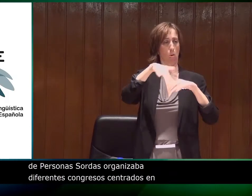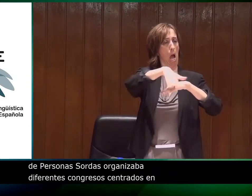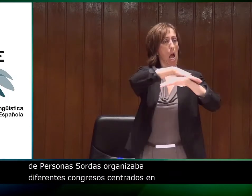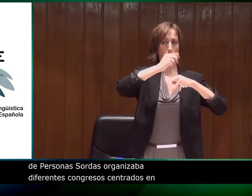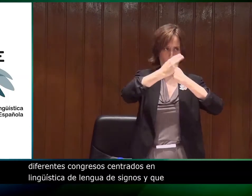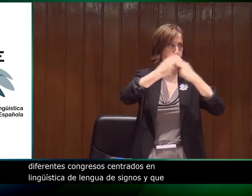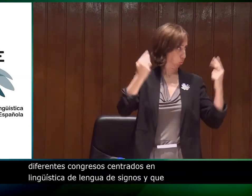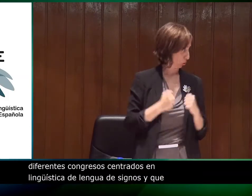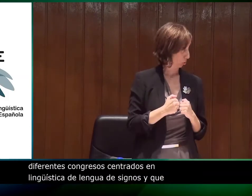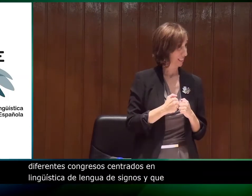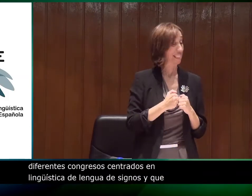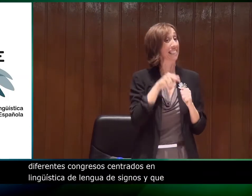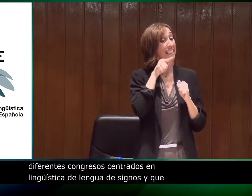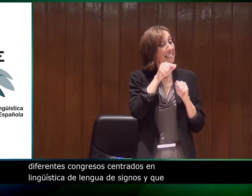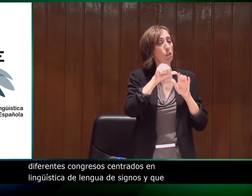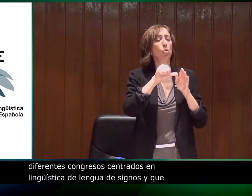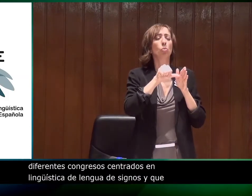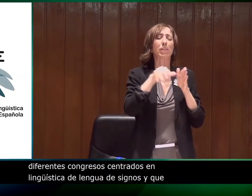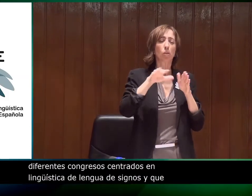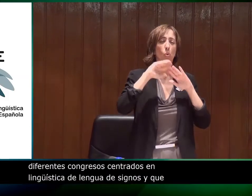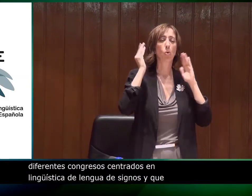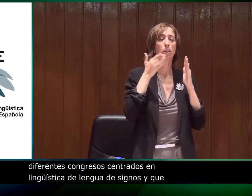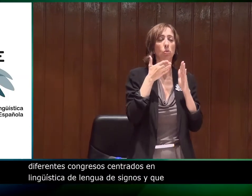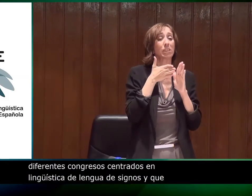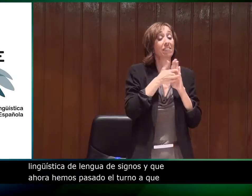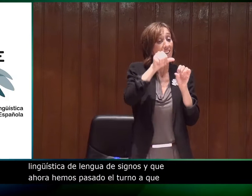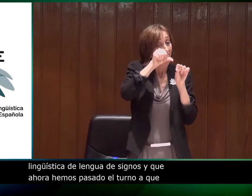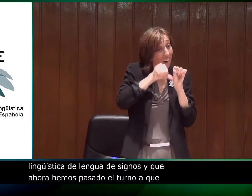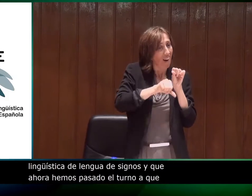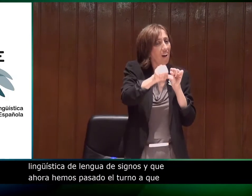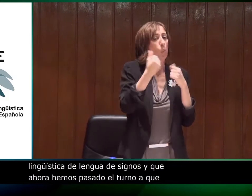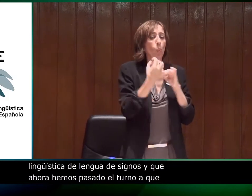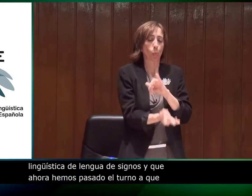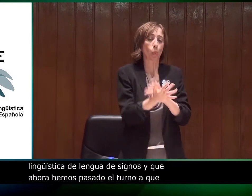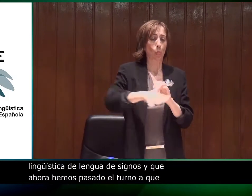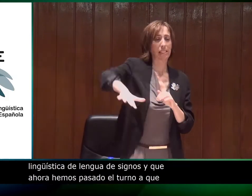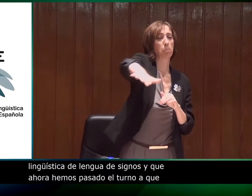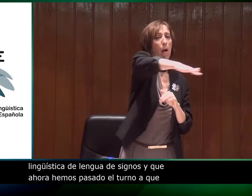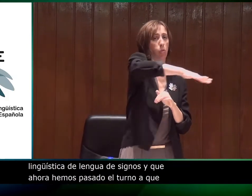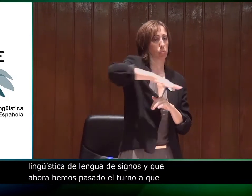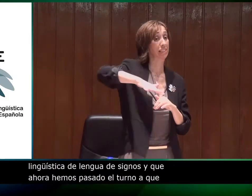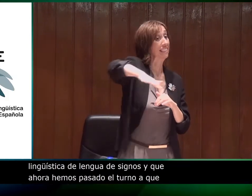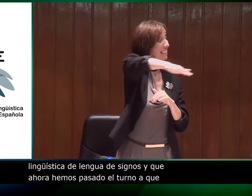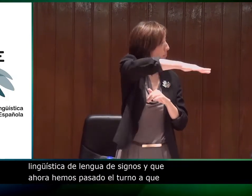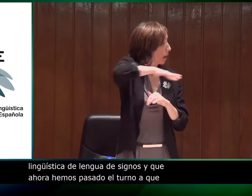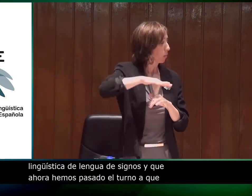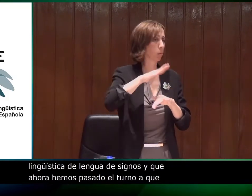realiza este trabajo el zenelse y la administración pública pero este congreso del zenel se implica que se ha creado